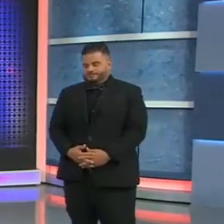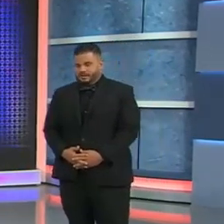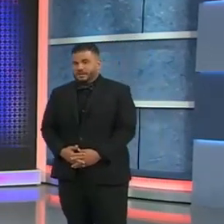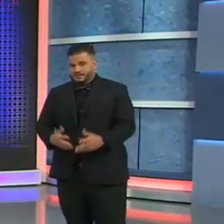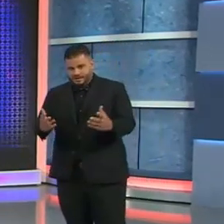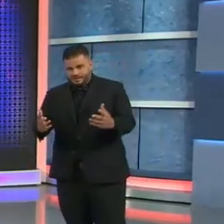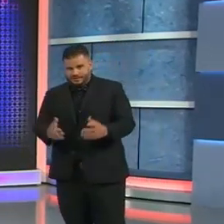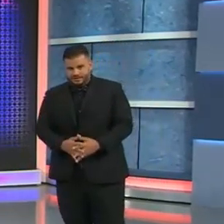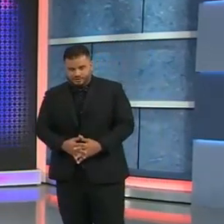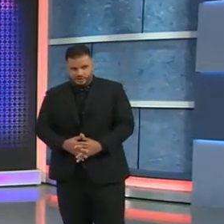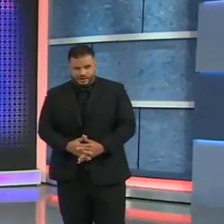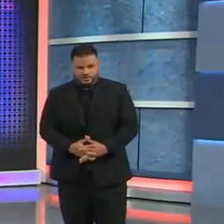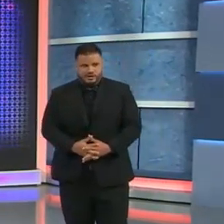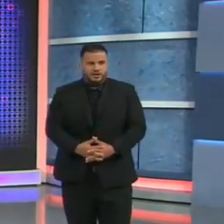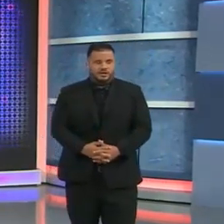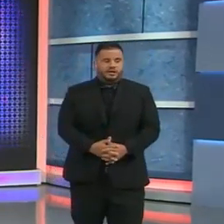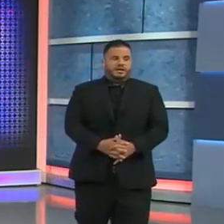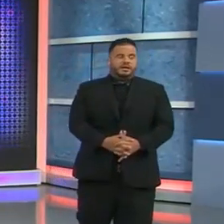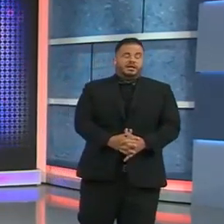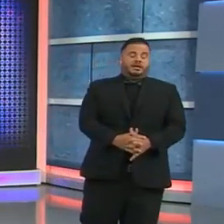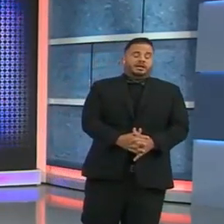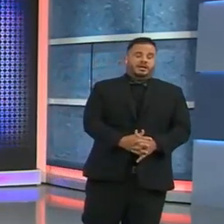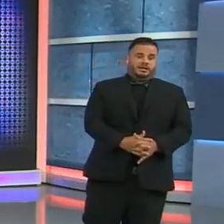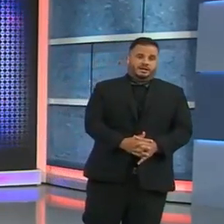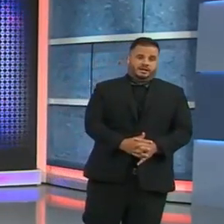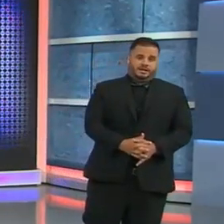Bueno, gracias a AT&T por si acaso.